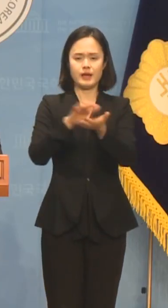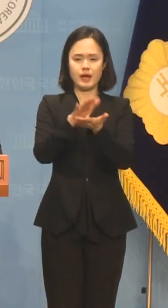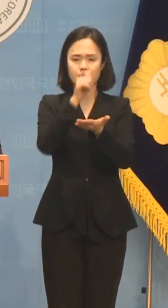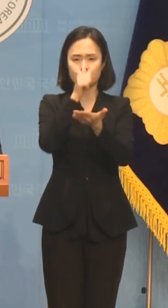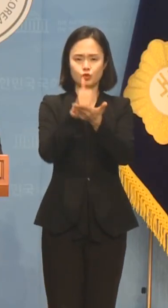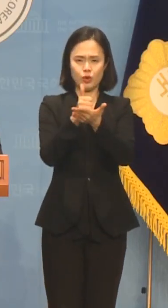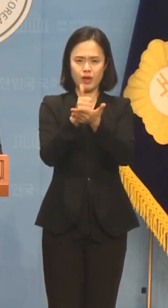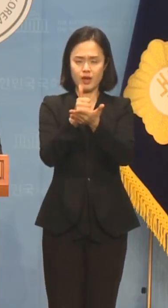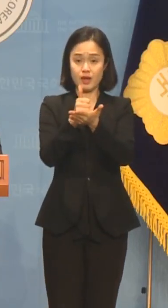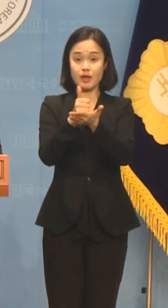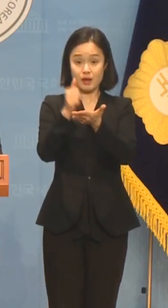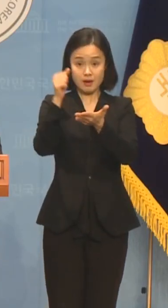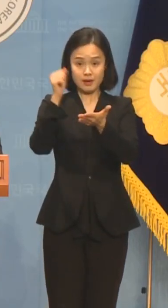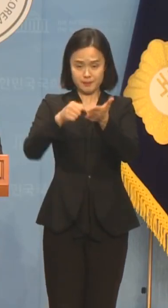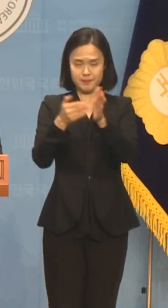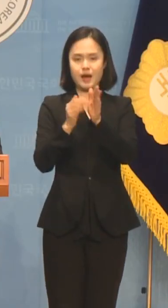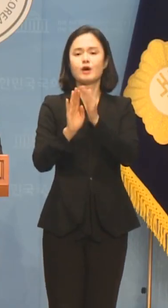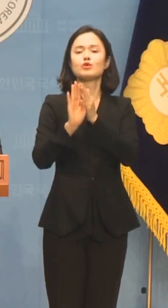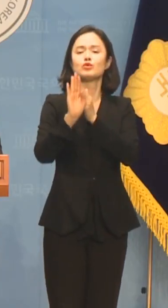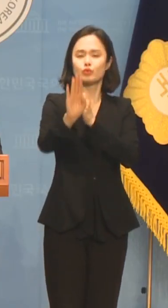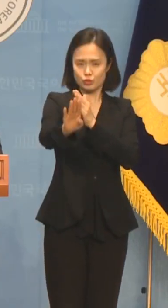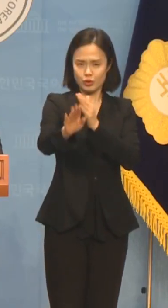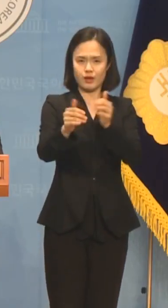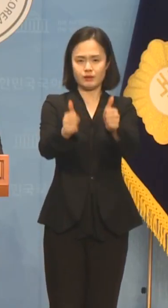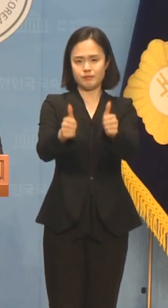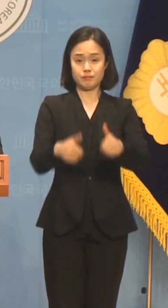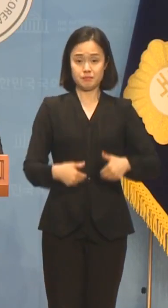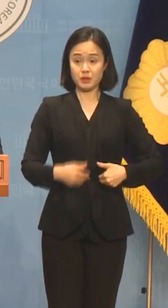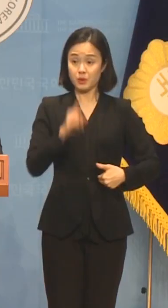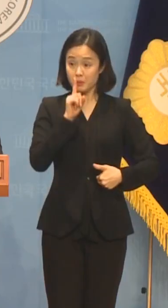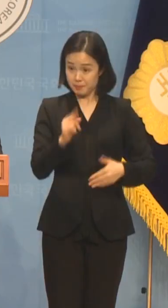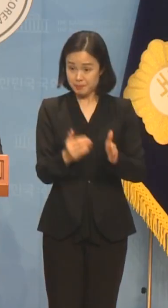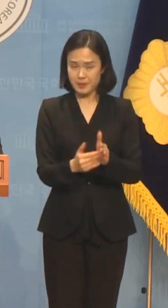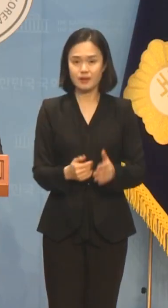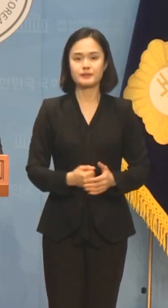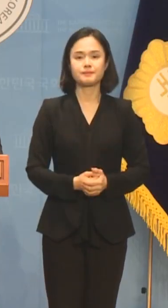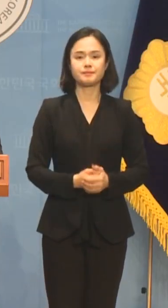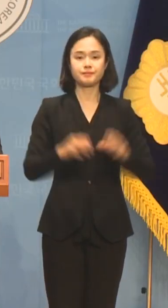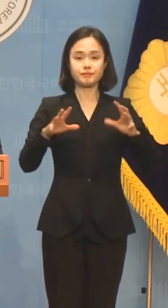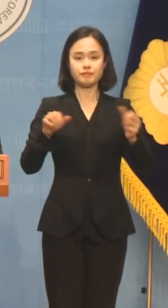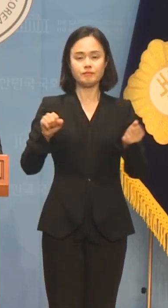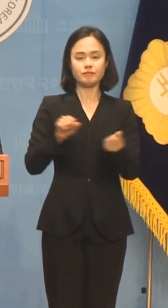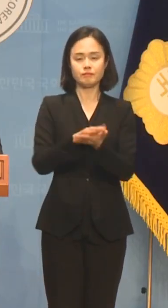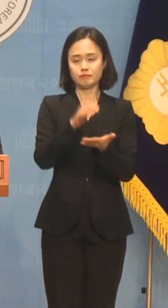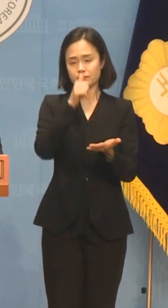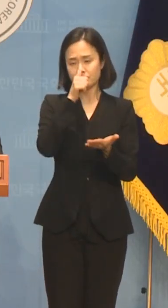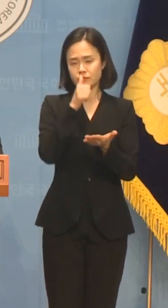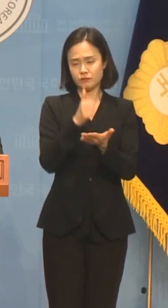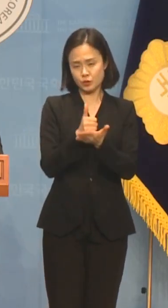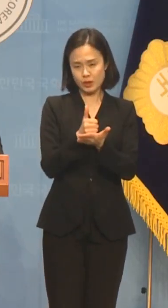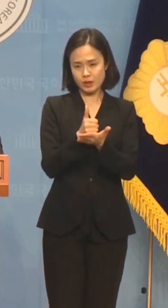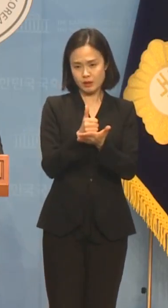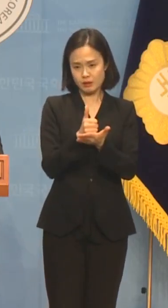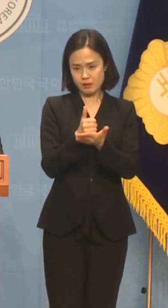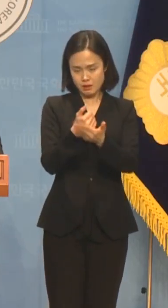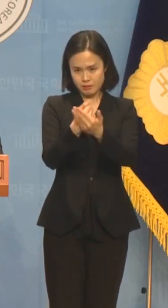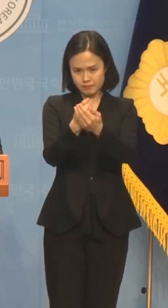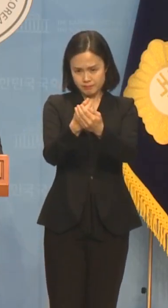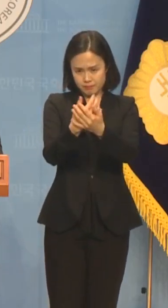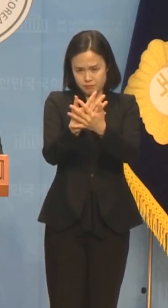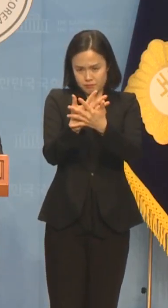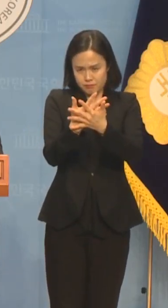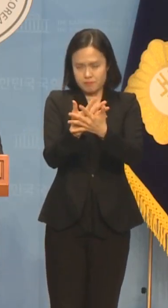내란 주요 임무 종사자들의 공소장을 통해 내란의 전모가 드러나고 있는데도 내란의 힘